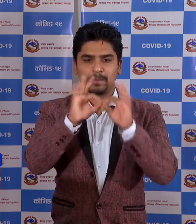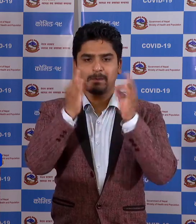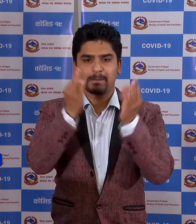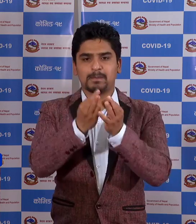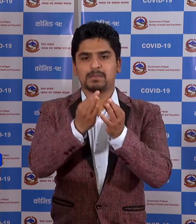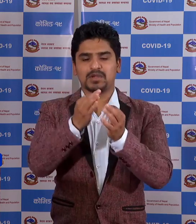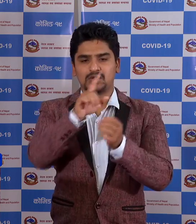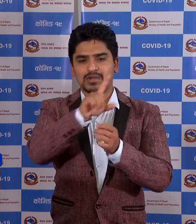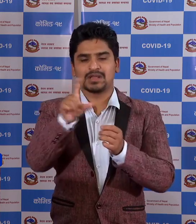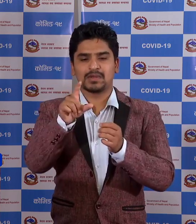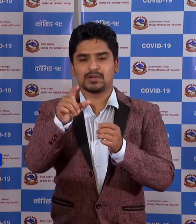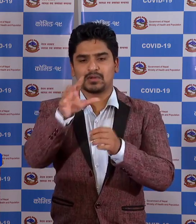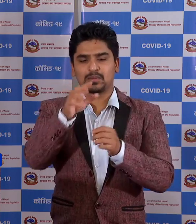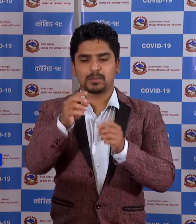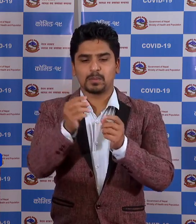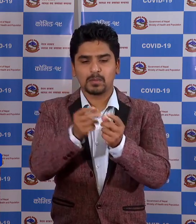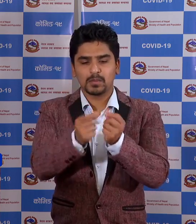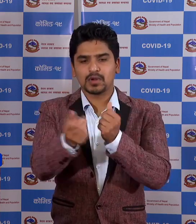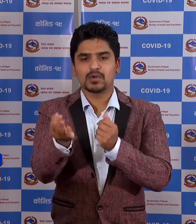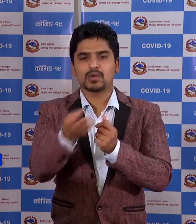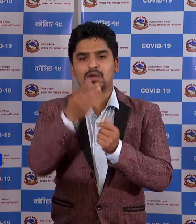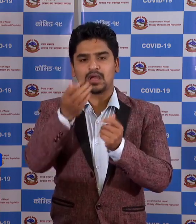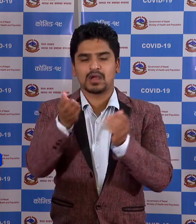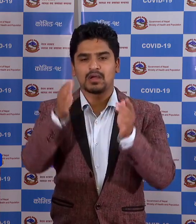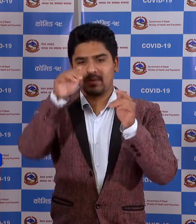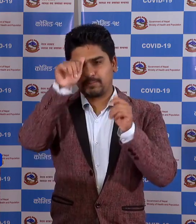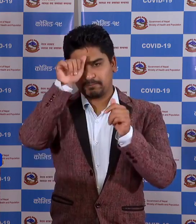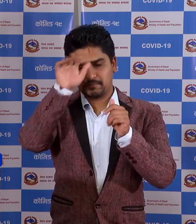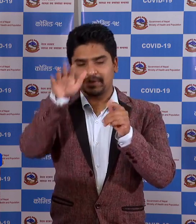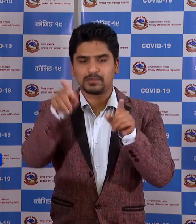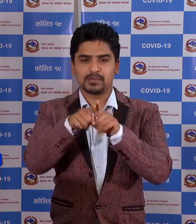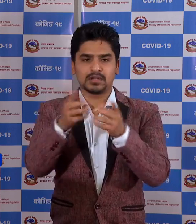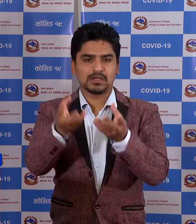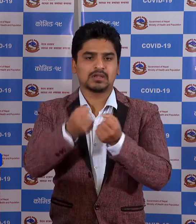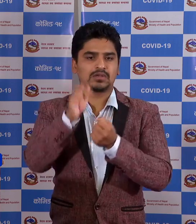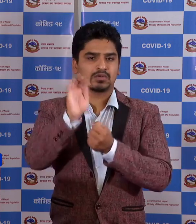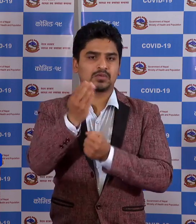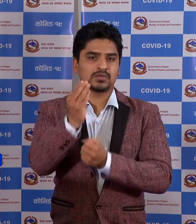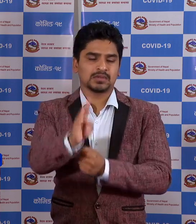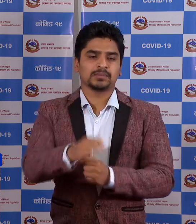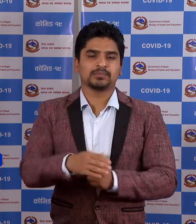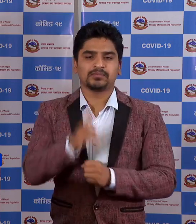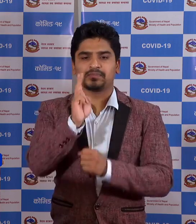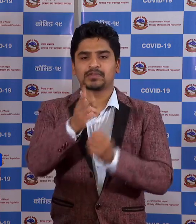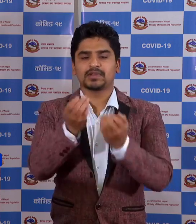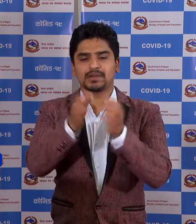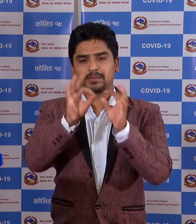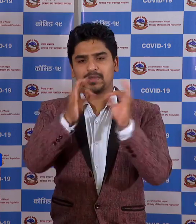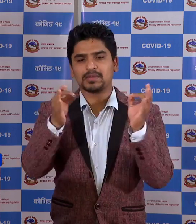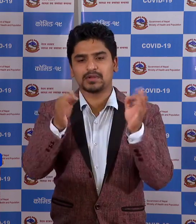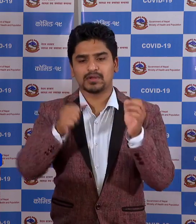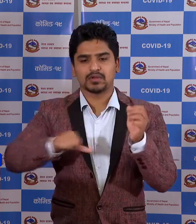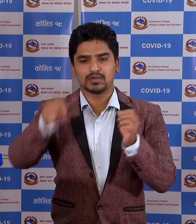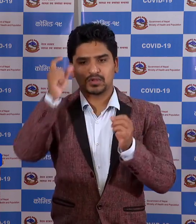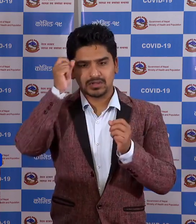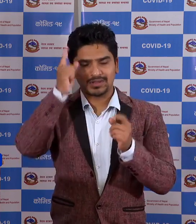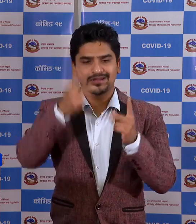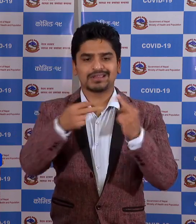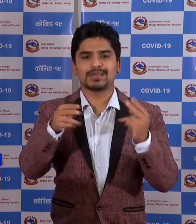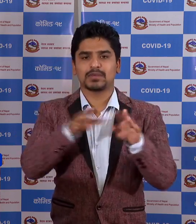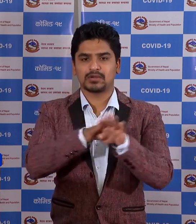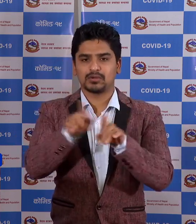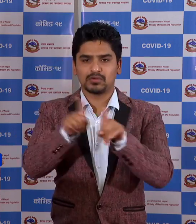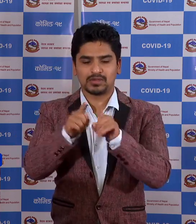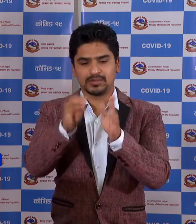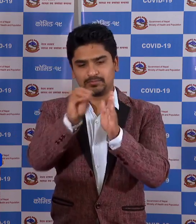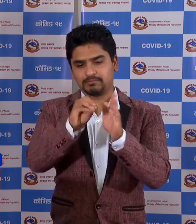तथा नेपालको ताजा अपडेटको बारेमा जानकारी लिन सक्नुहुन्छ। त्यसै गरी विभिन्न जनचेतनामूलक सामग्रीहरू